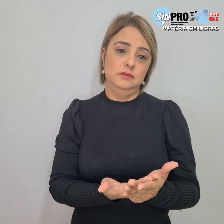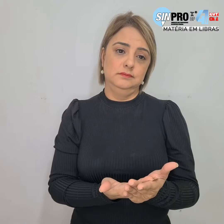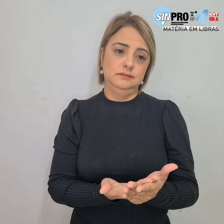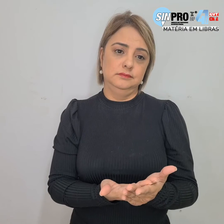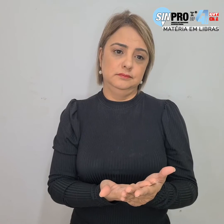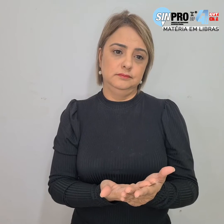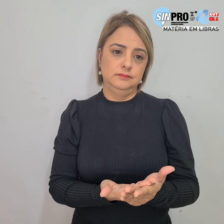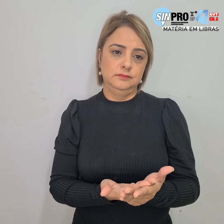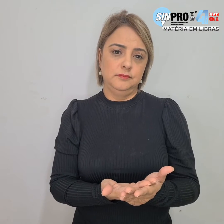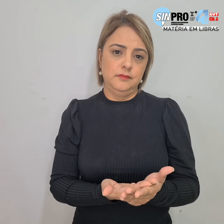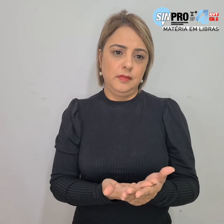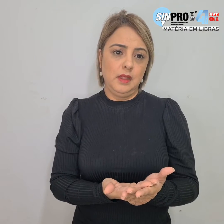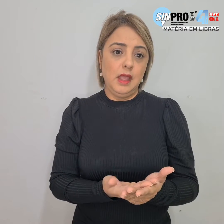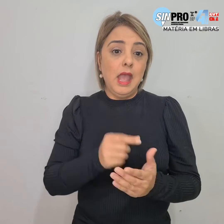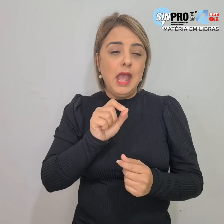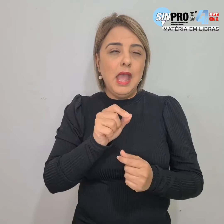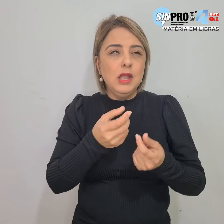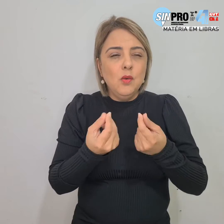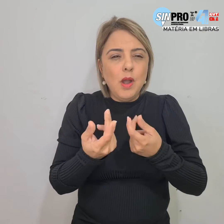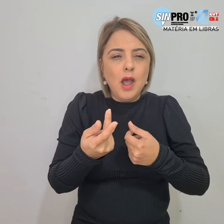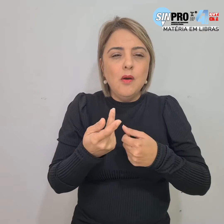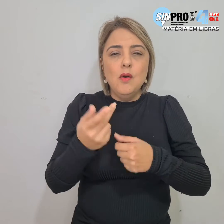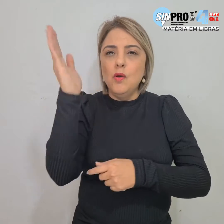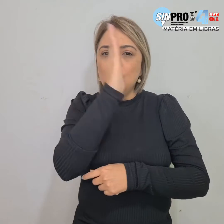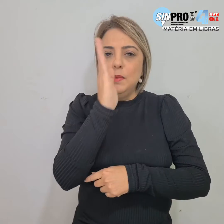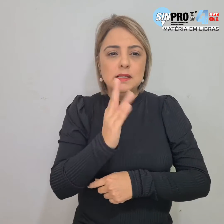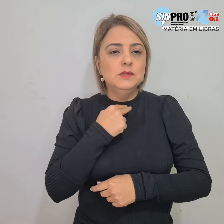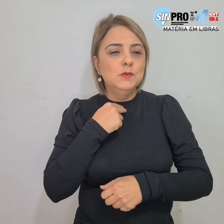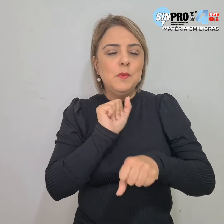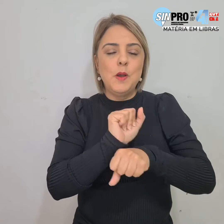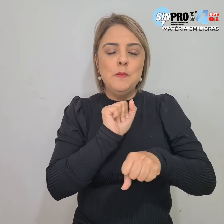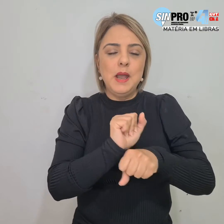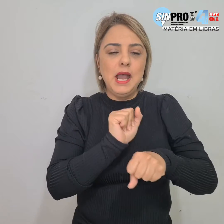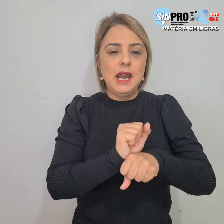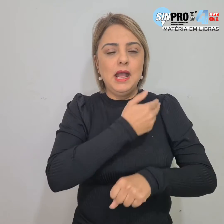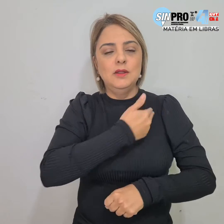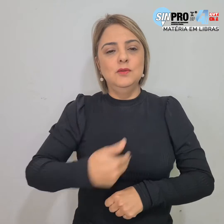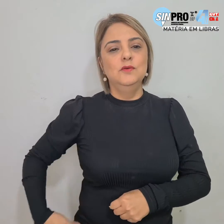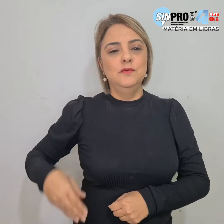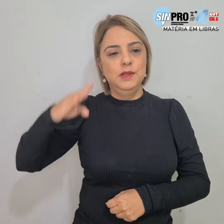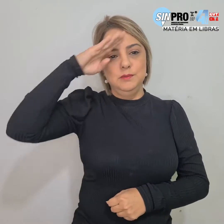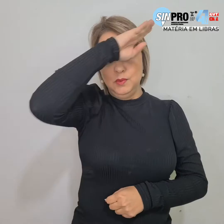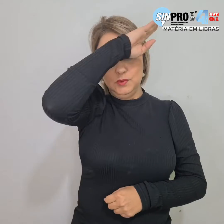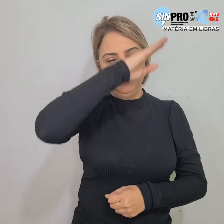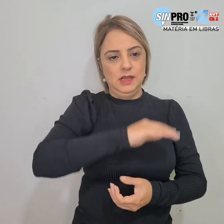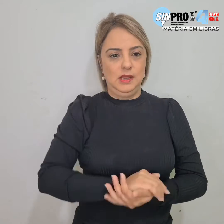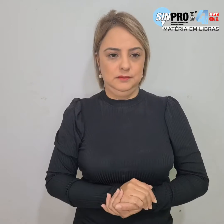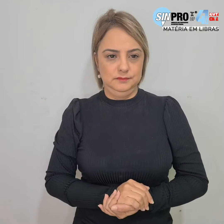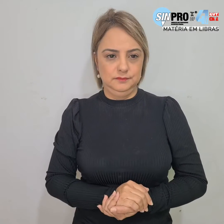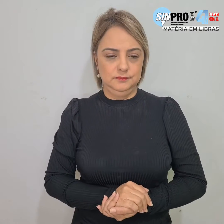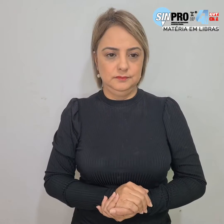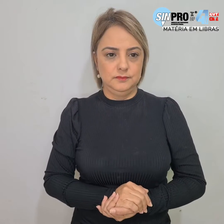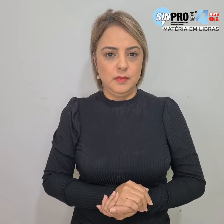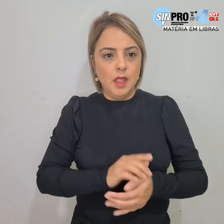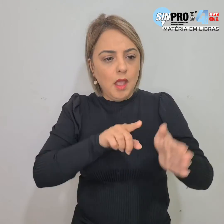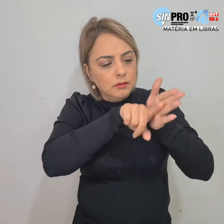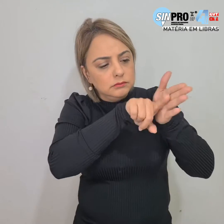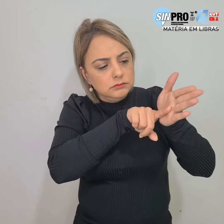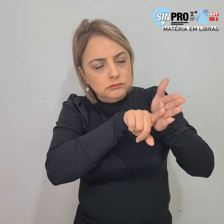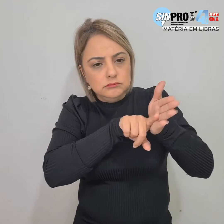É como aquele "o Brasil não pode parar" do governo Bolsonaro, avalia. Um levantamento da Federação Nacional das